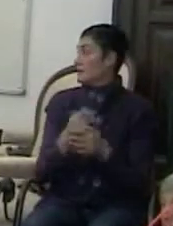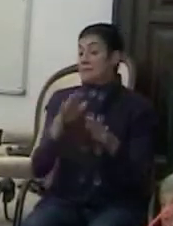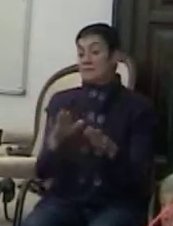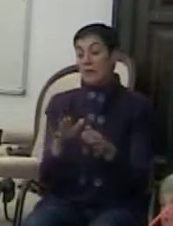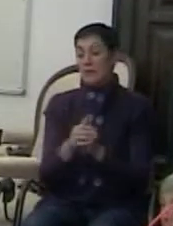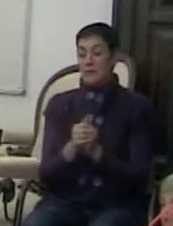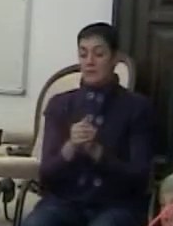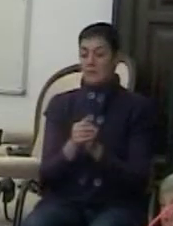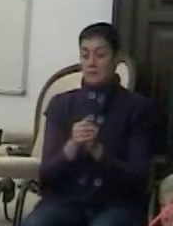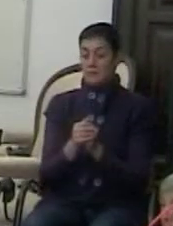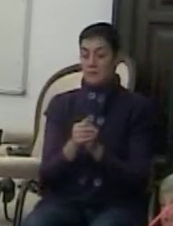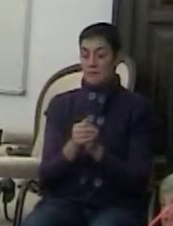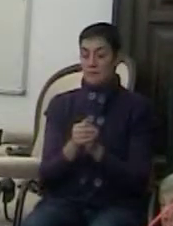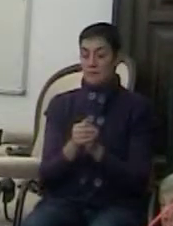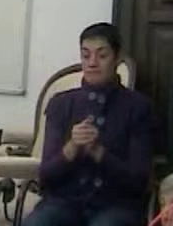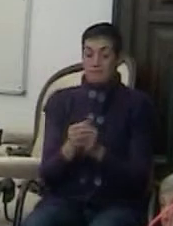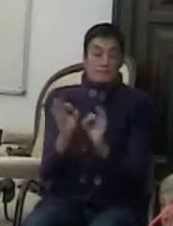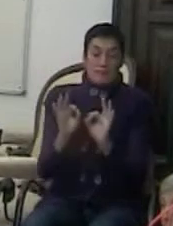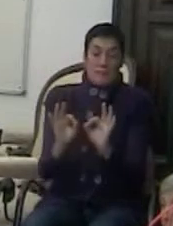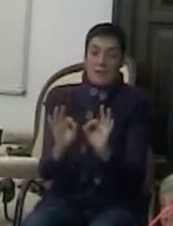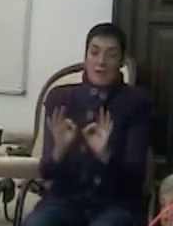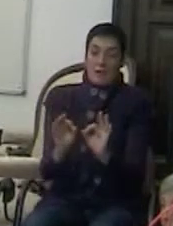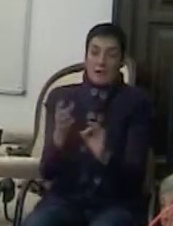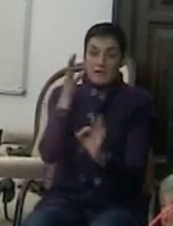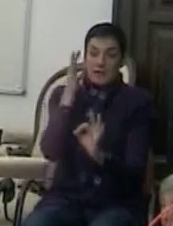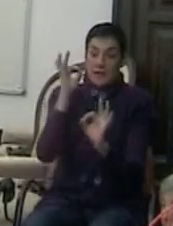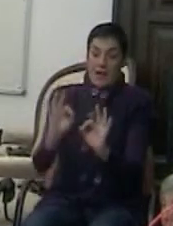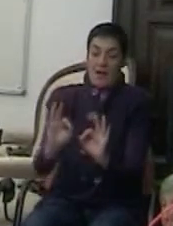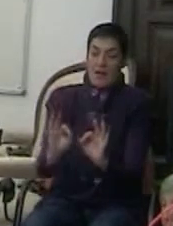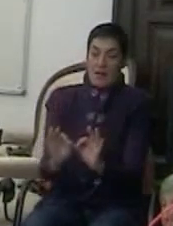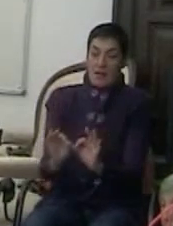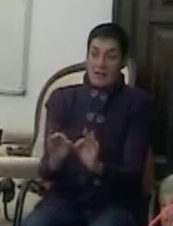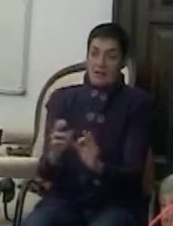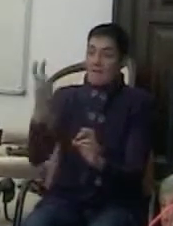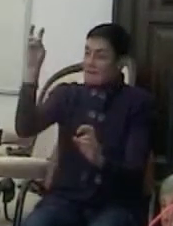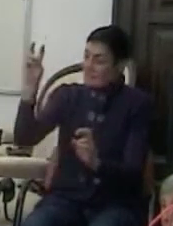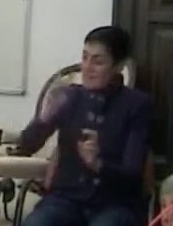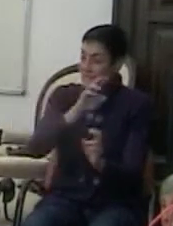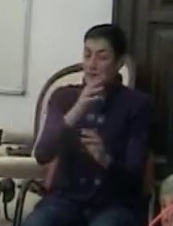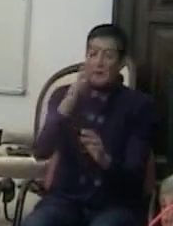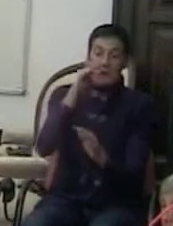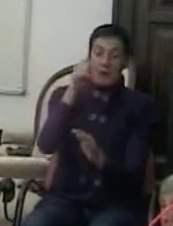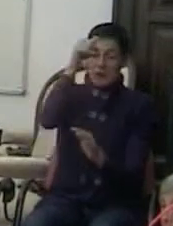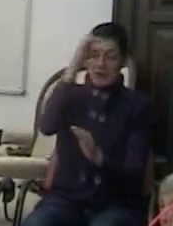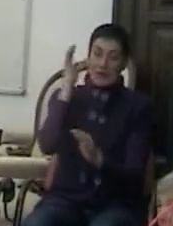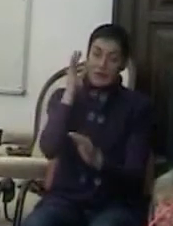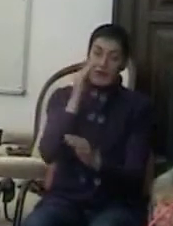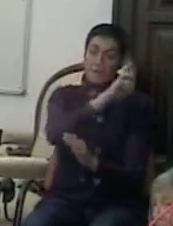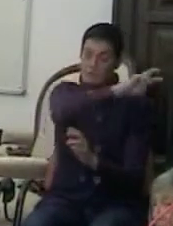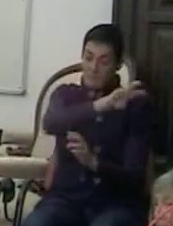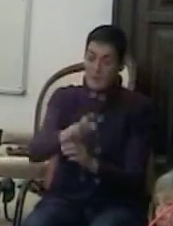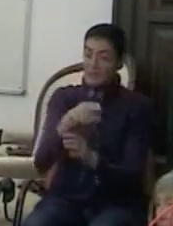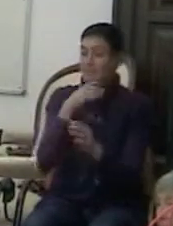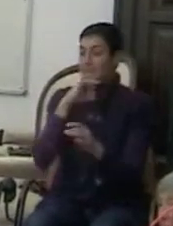Pero eso es así, eso es real. Los niños vienen muy contentos, se lo pasan divinamente.